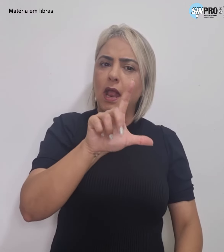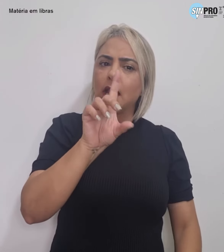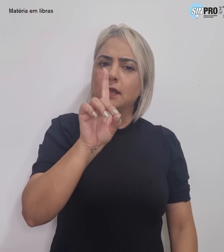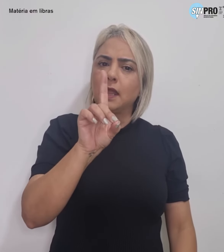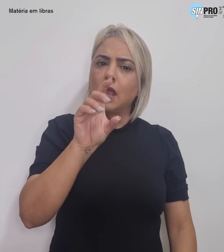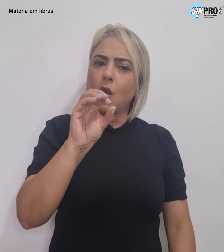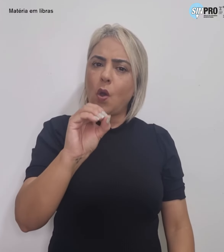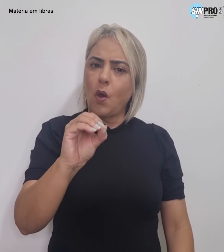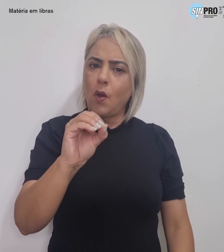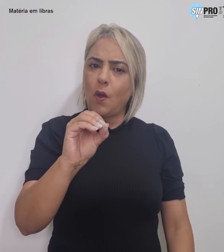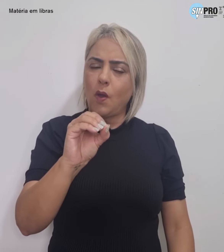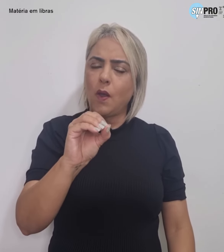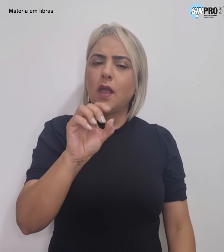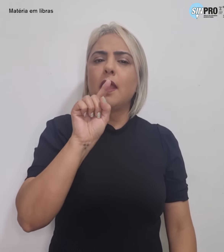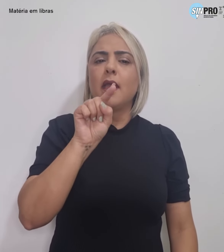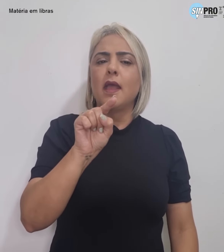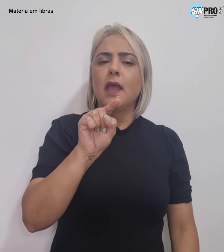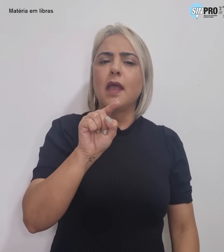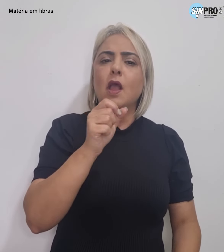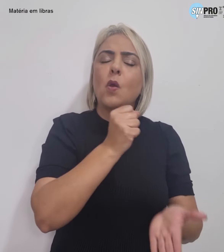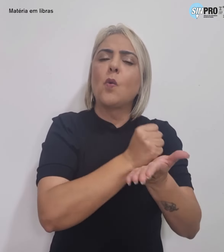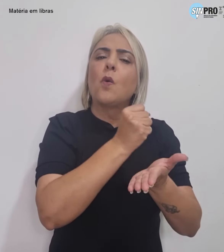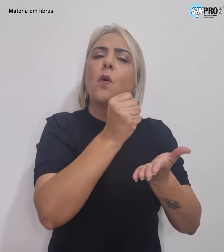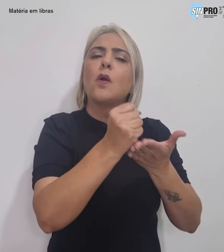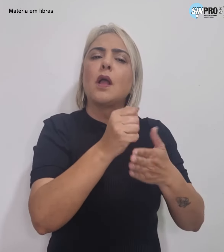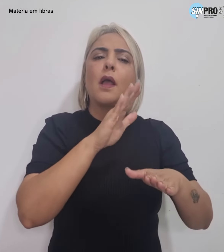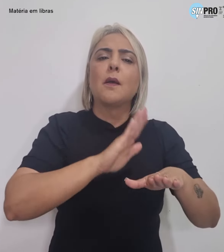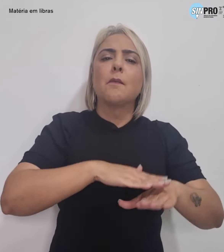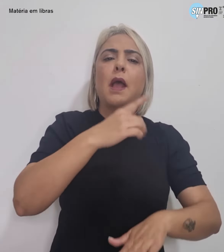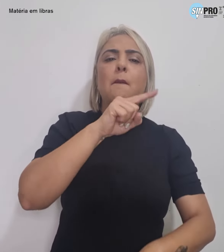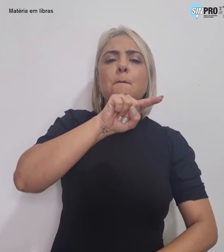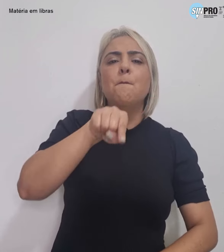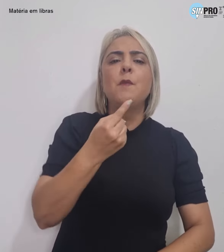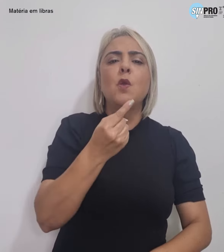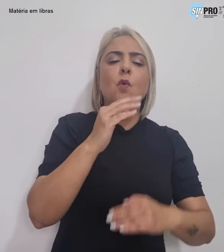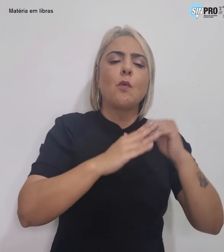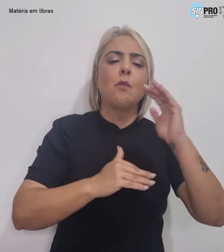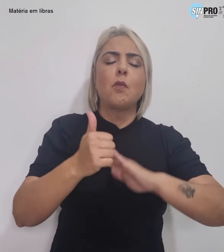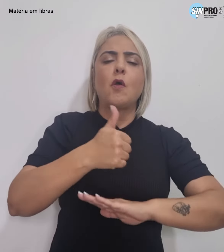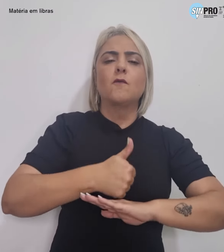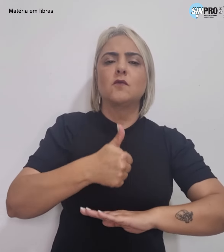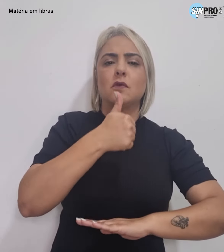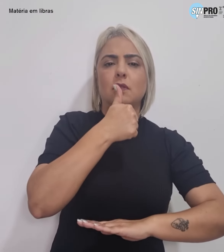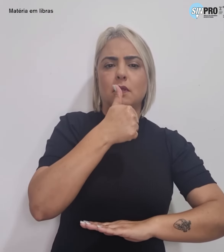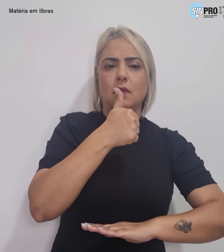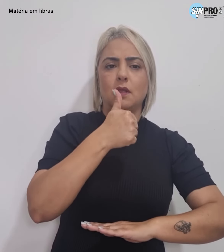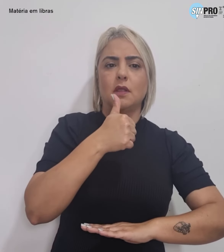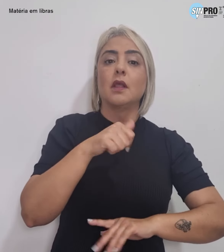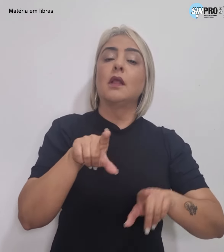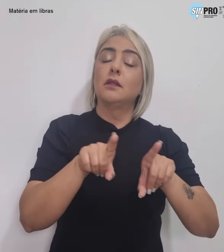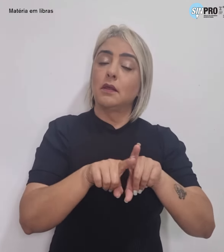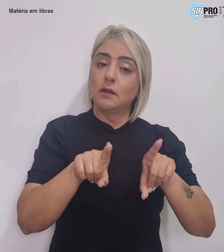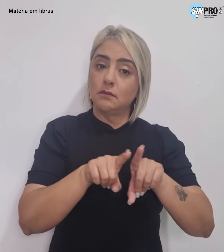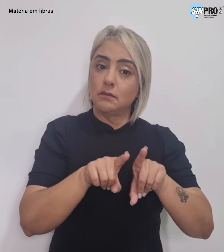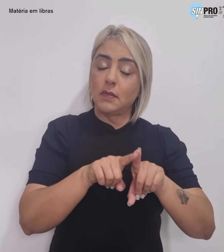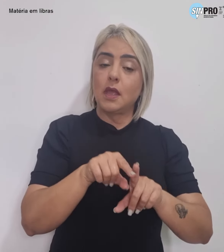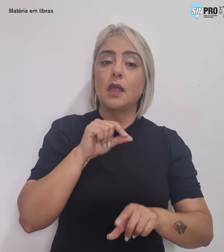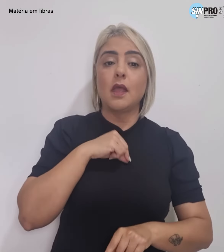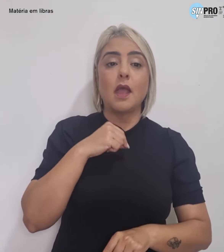LDO, é de contratação de mais mil profissionais. Além disso, será uma pauta